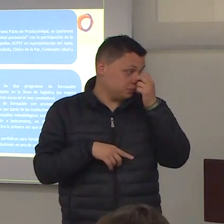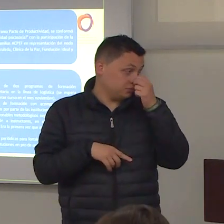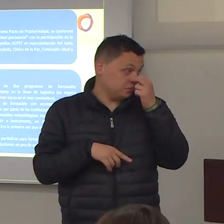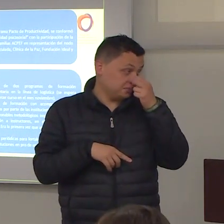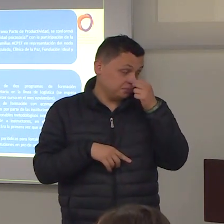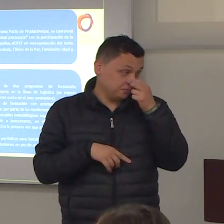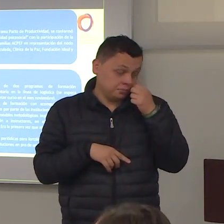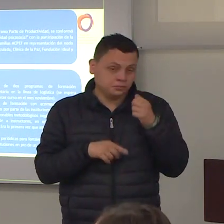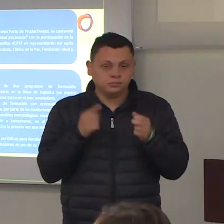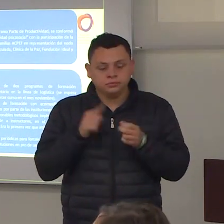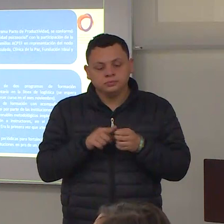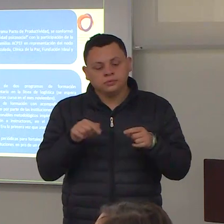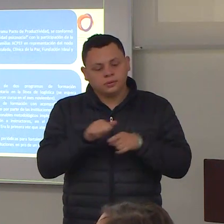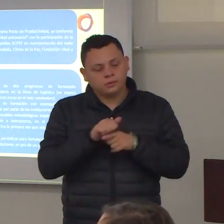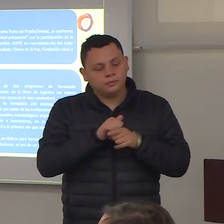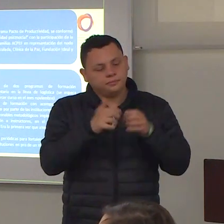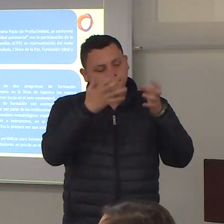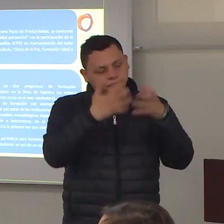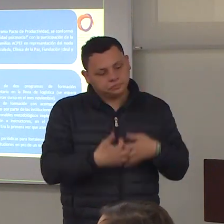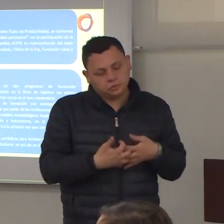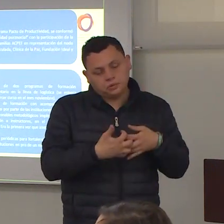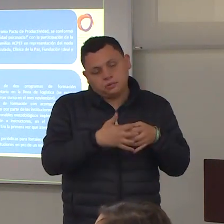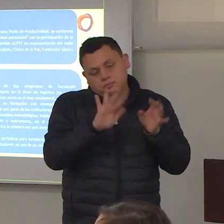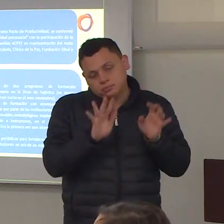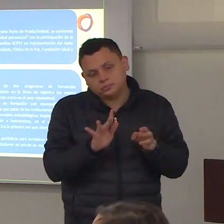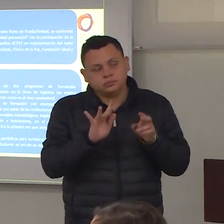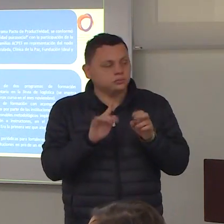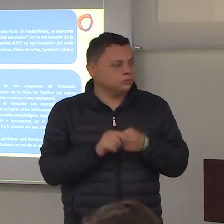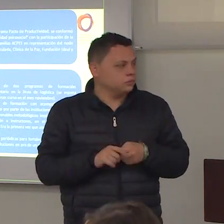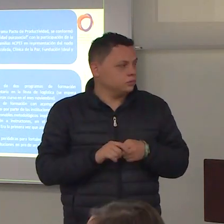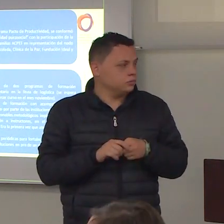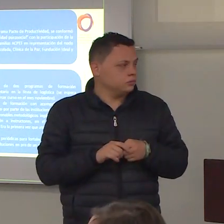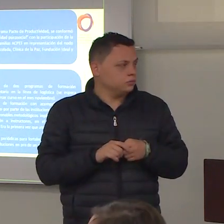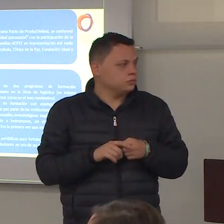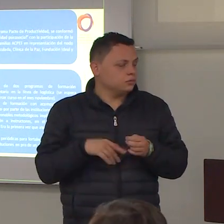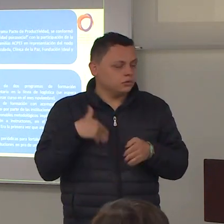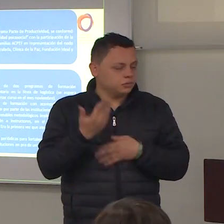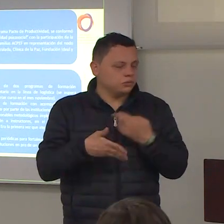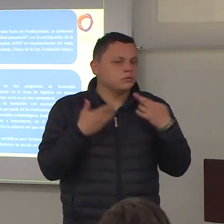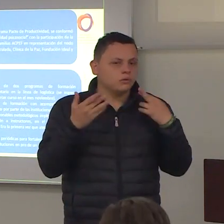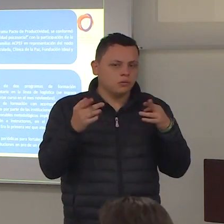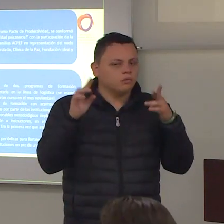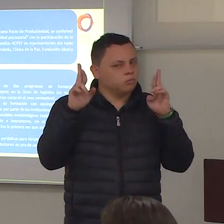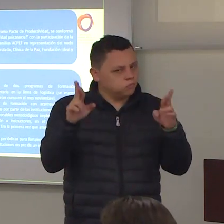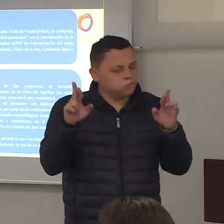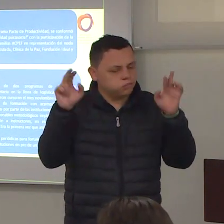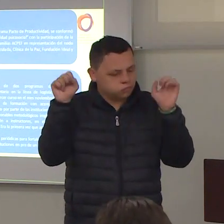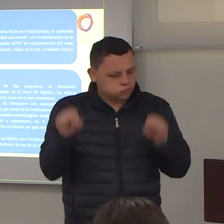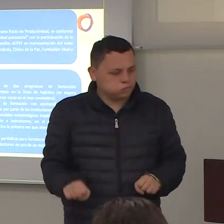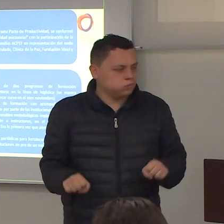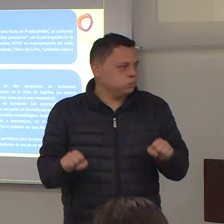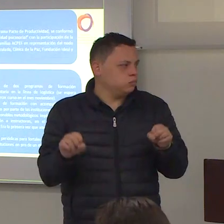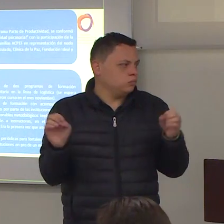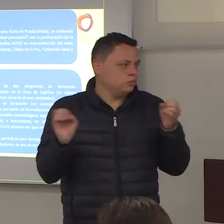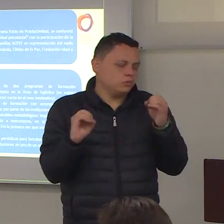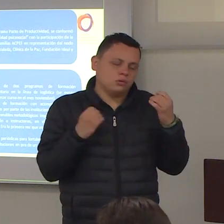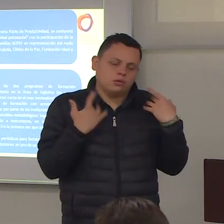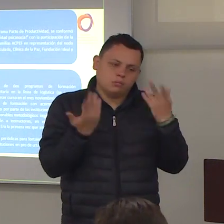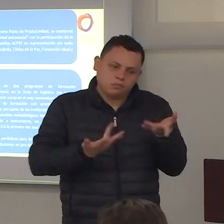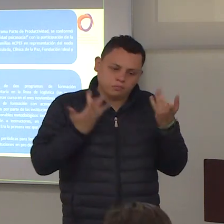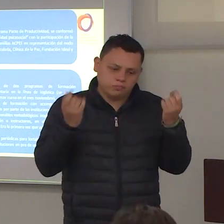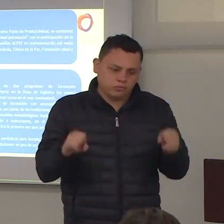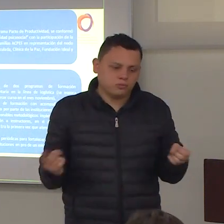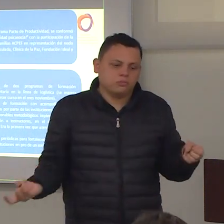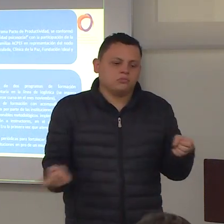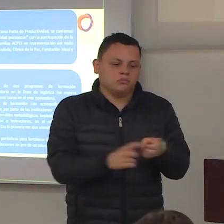su práctica empresarial en una empresa y pues estamos haciendo todo el proceso para que logren, o lo que esperamos es que